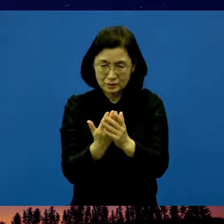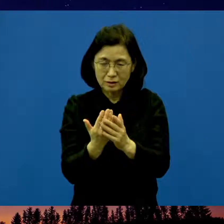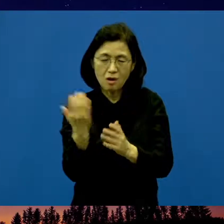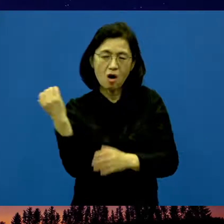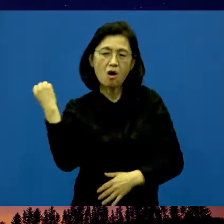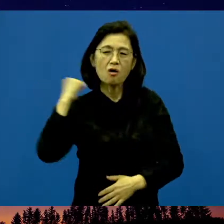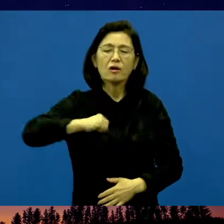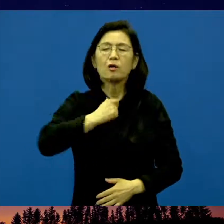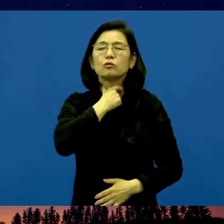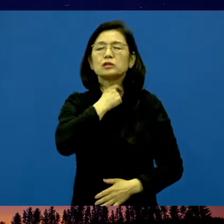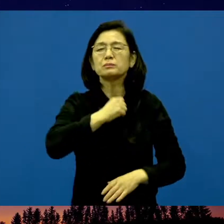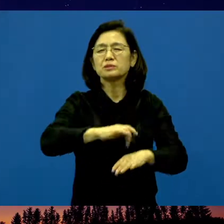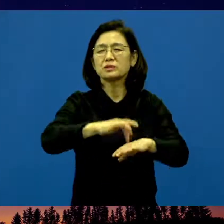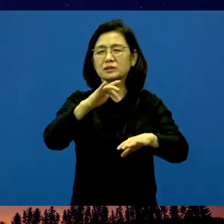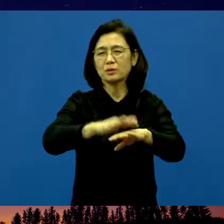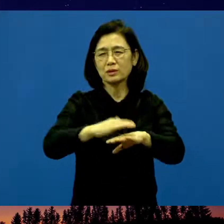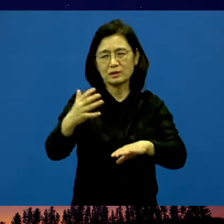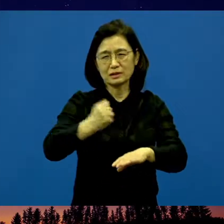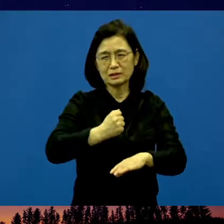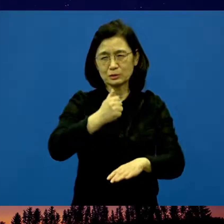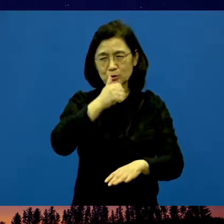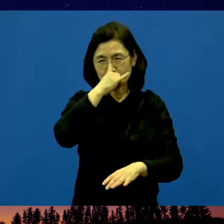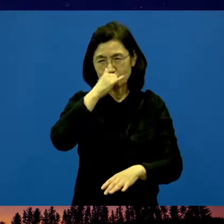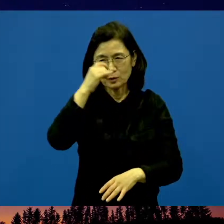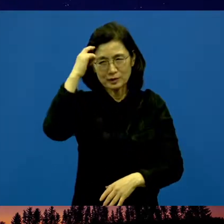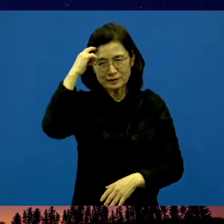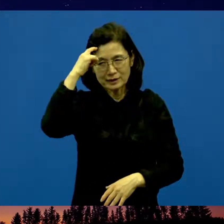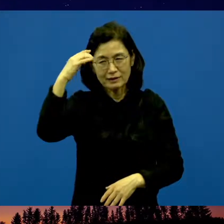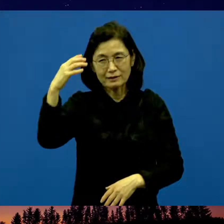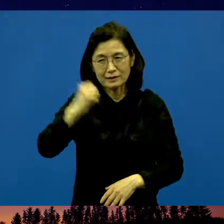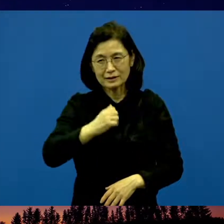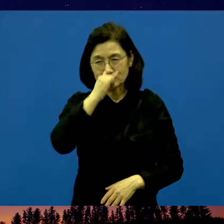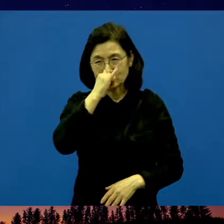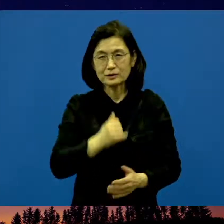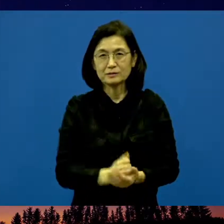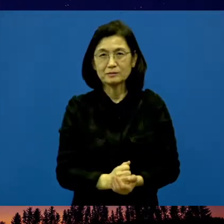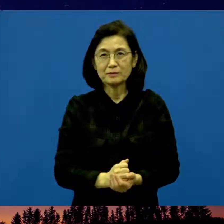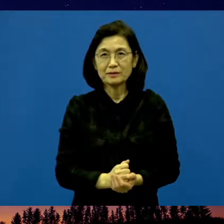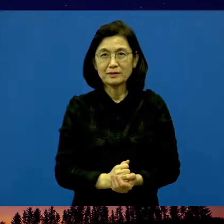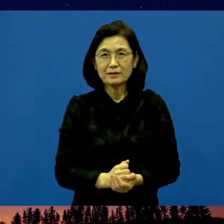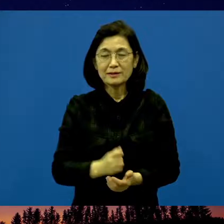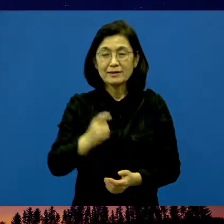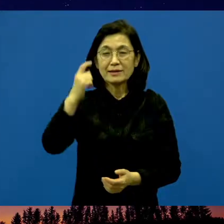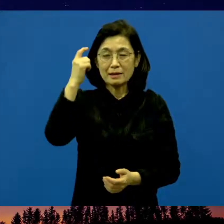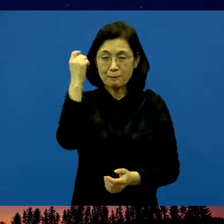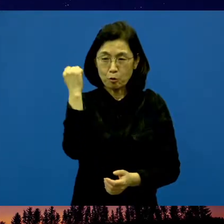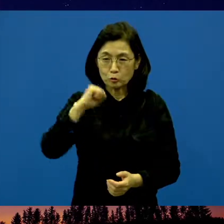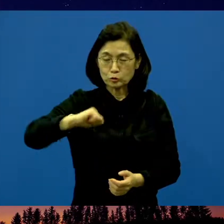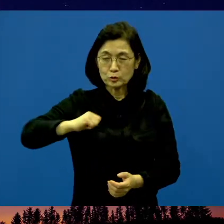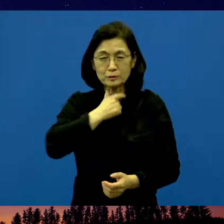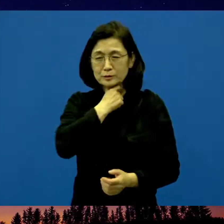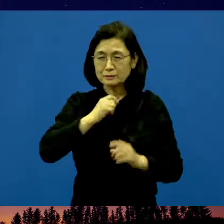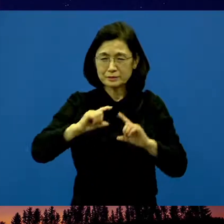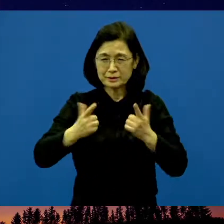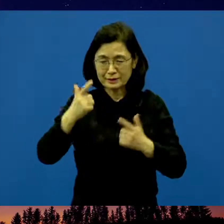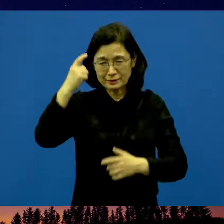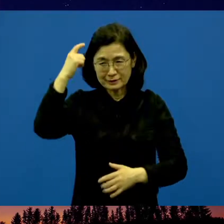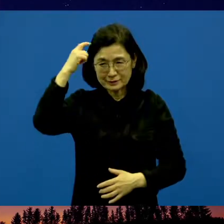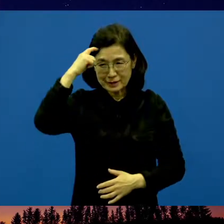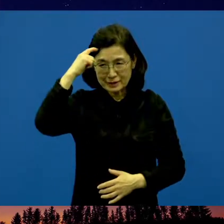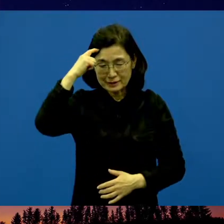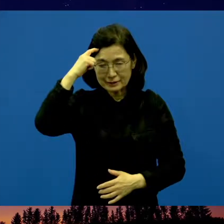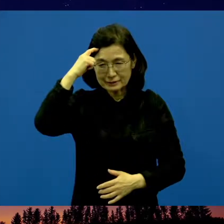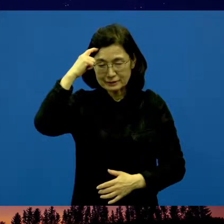있어요. 그런데 그 복종하지 않으려고 하는 그 생각들이 있는데 말씀을 들을